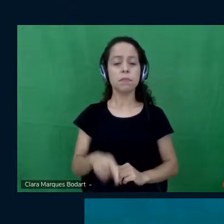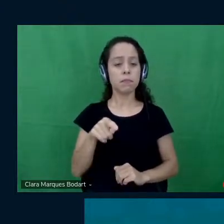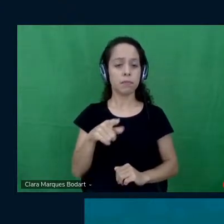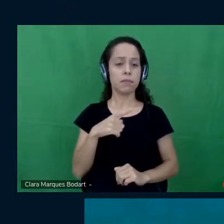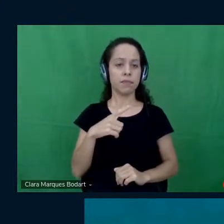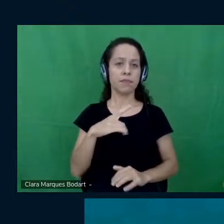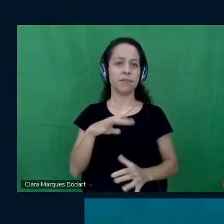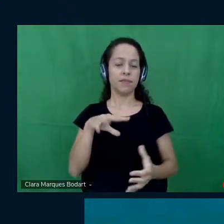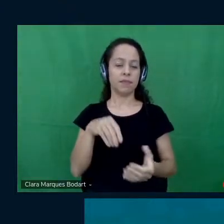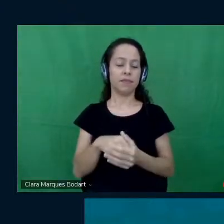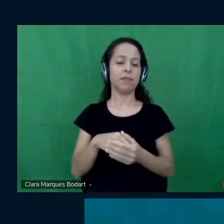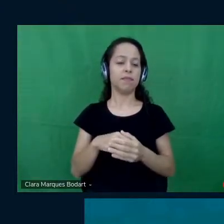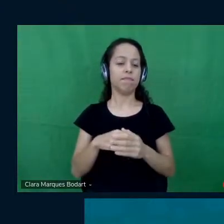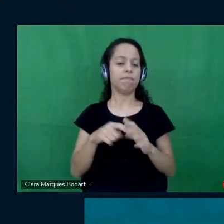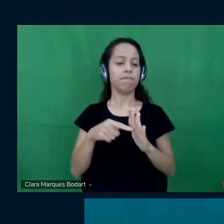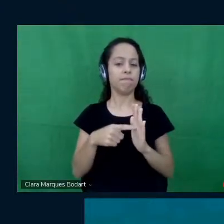marcado